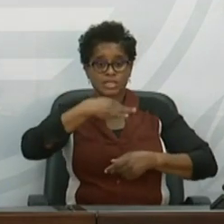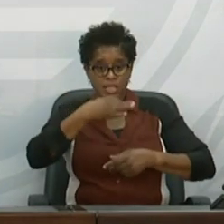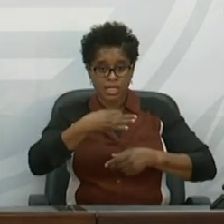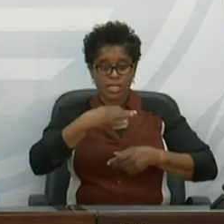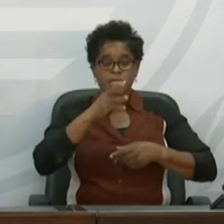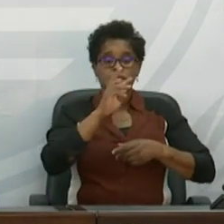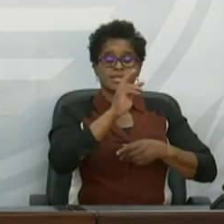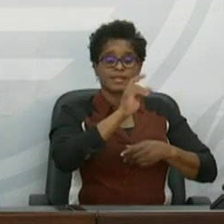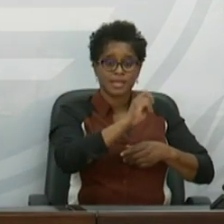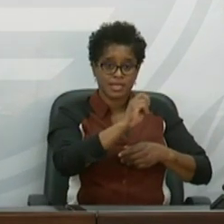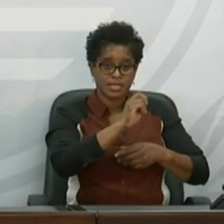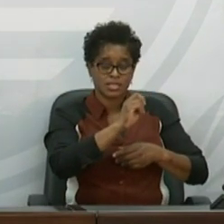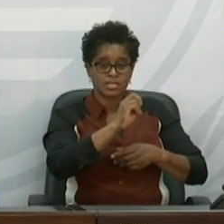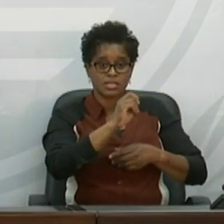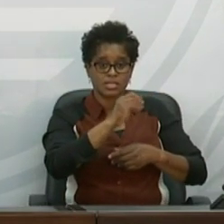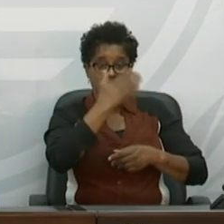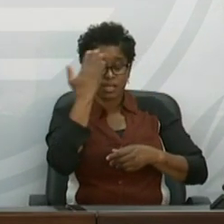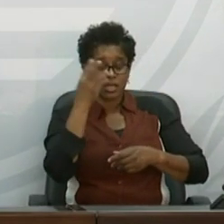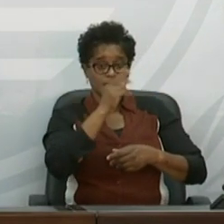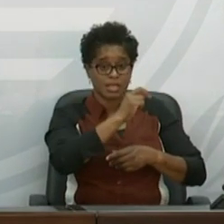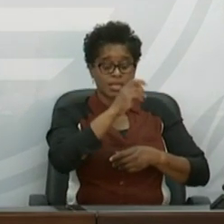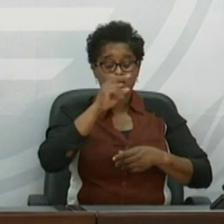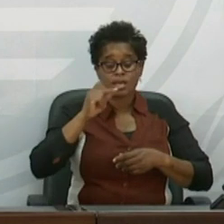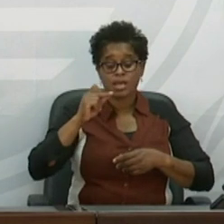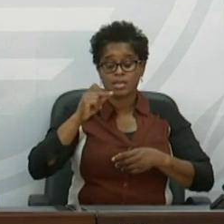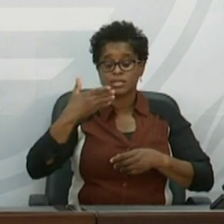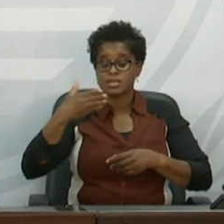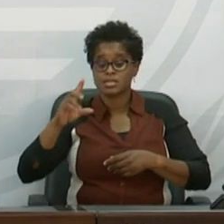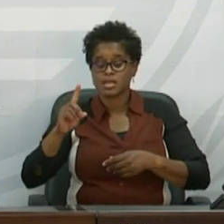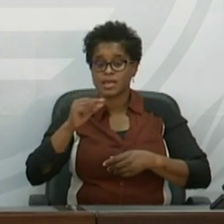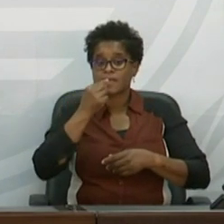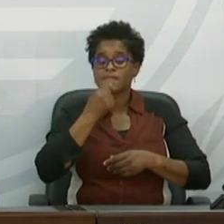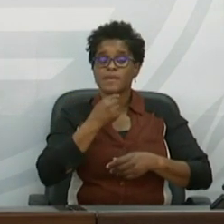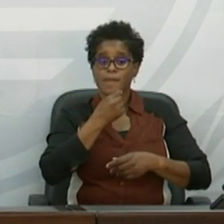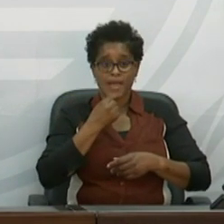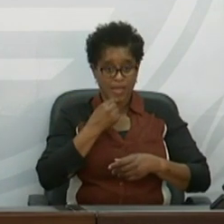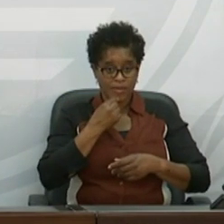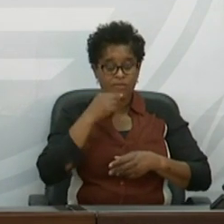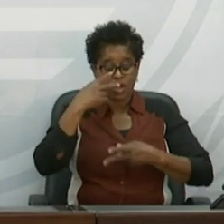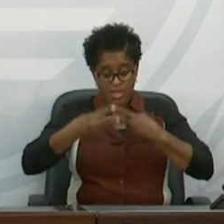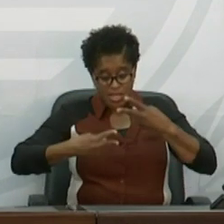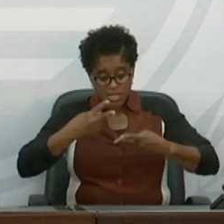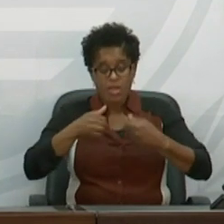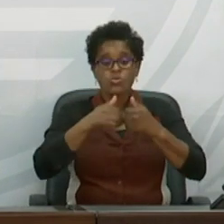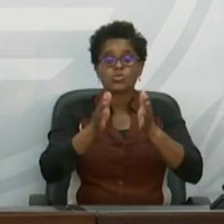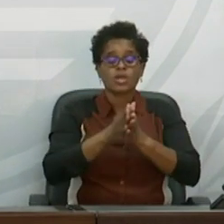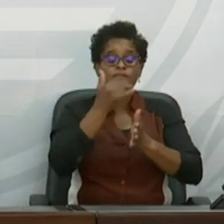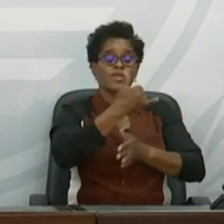de 3 a 16 de maio foi analisado um total